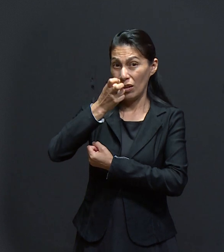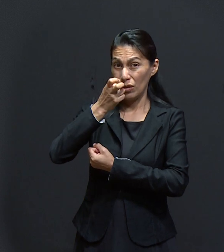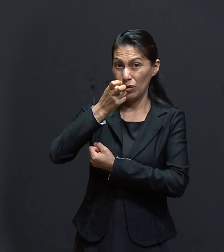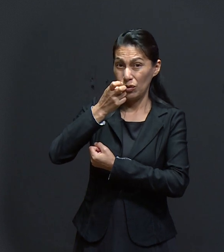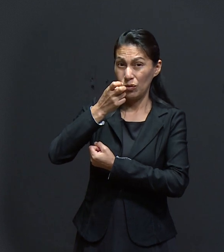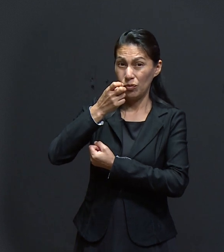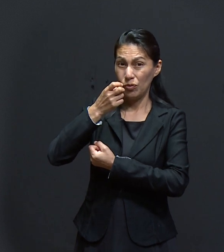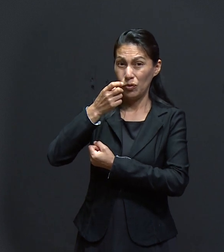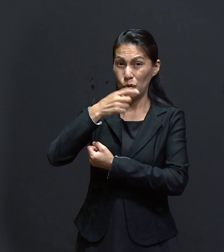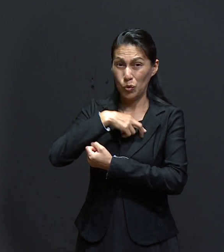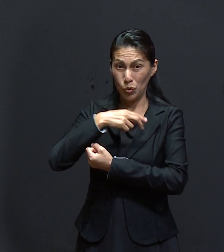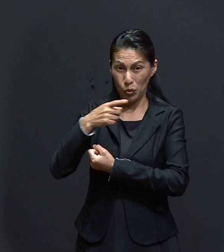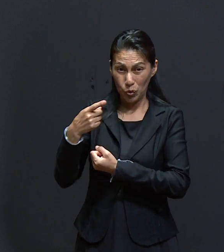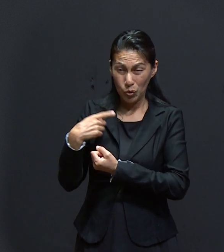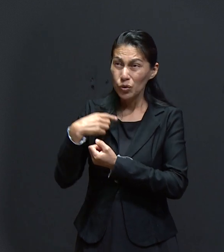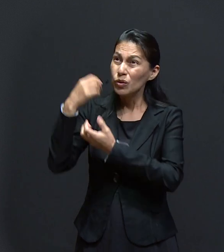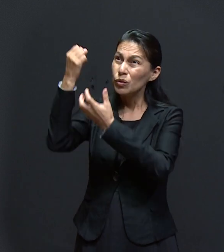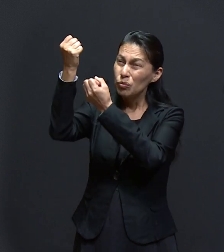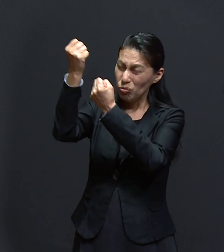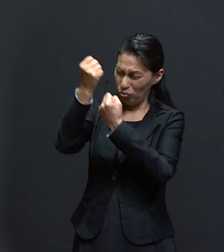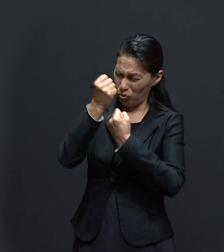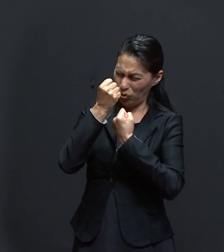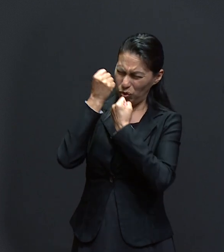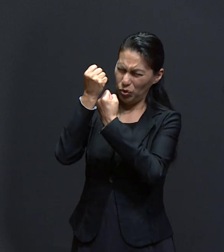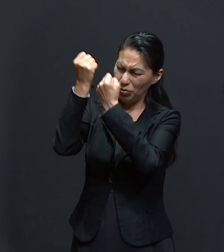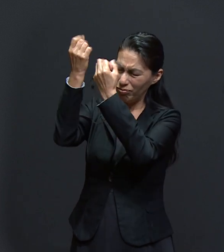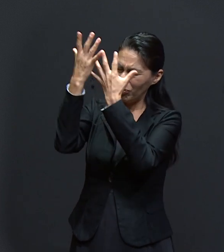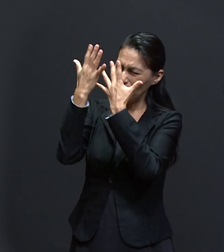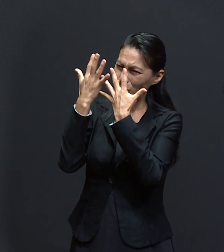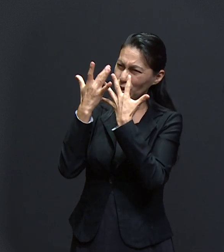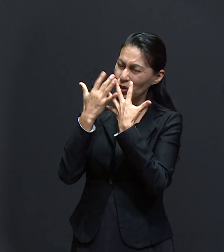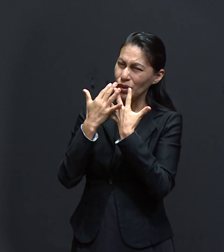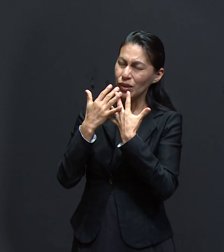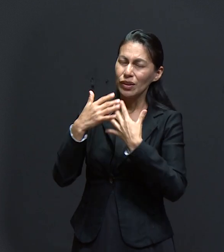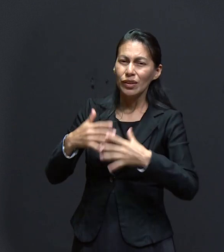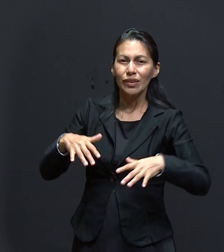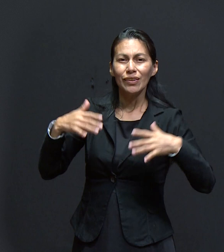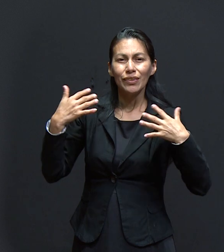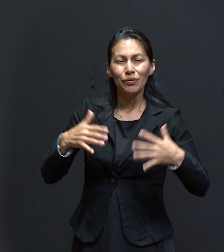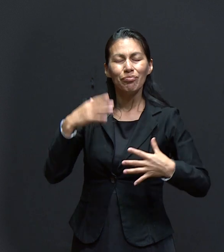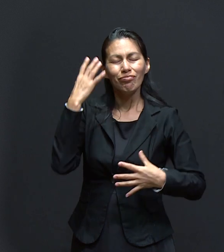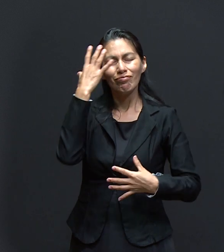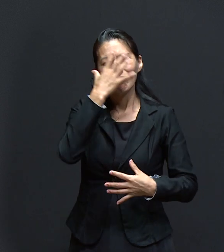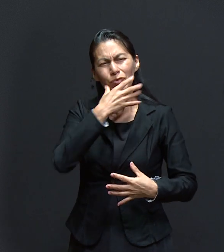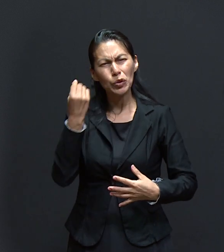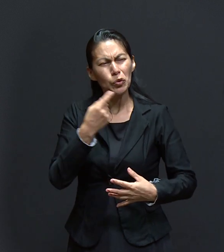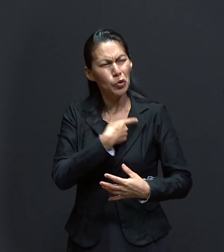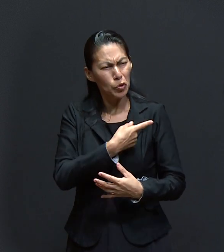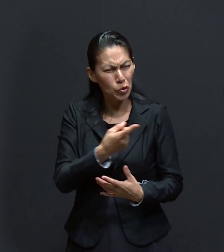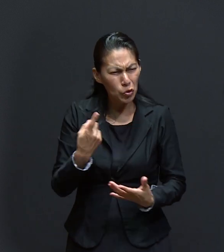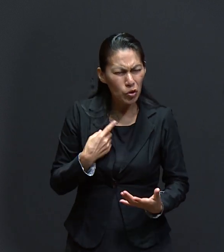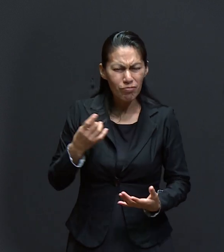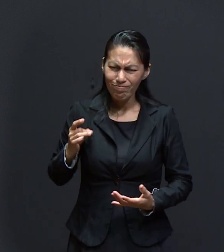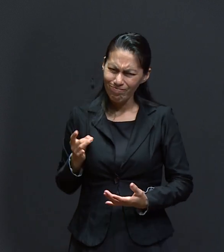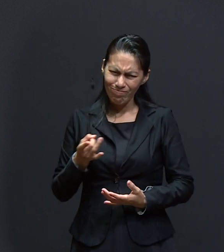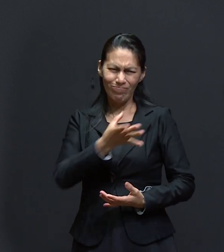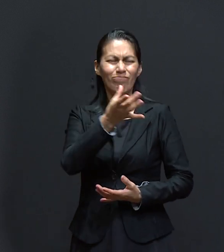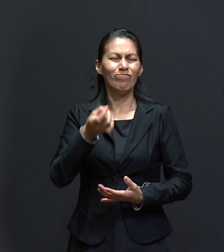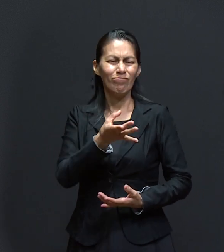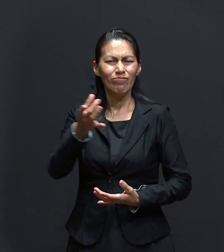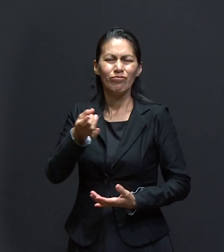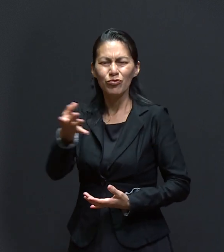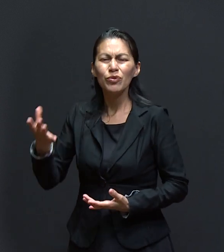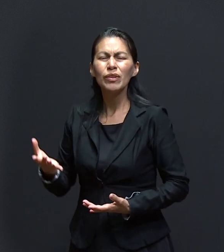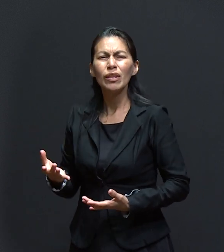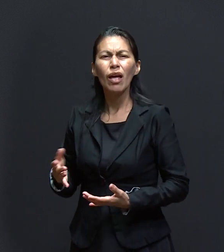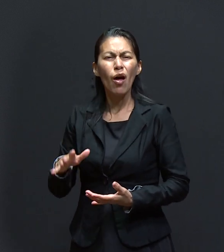esto un arma secreta que pueda usar las las fuentes de poder divinas para